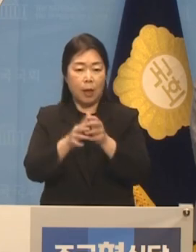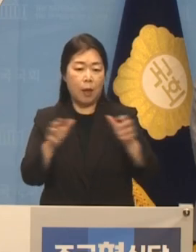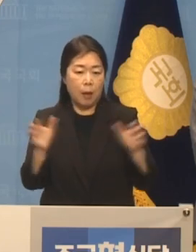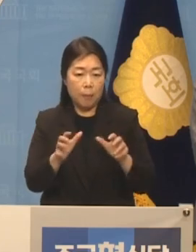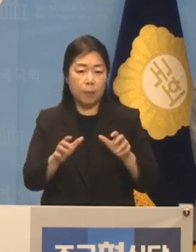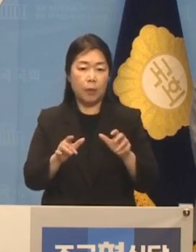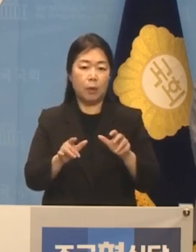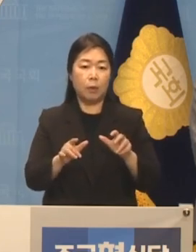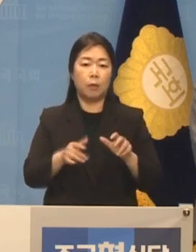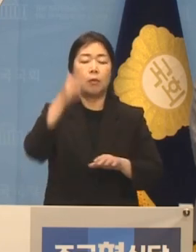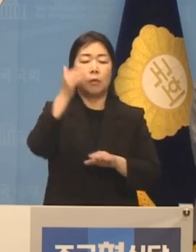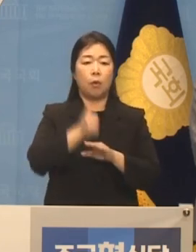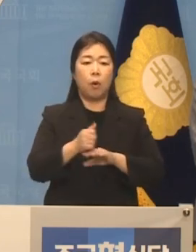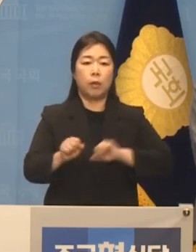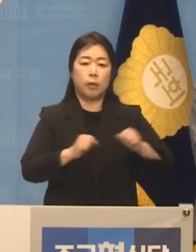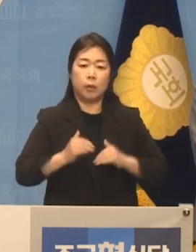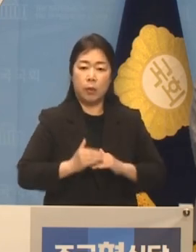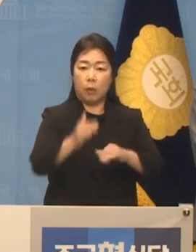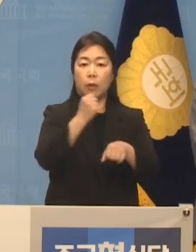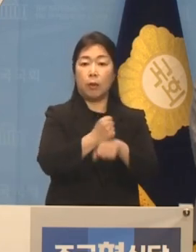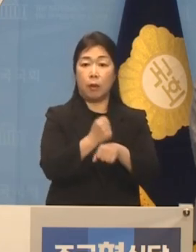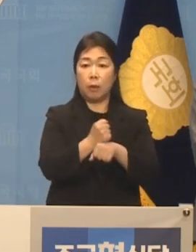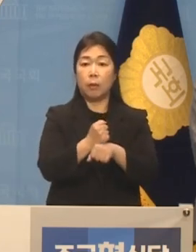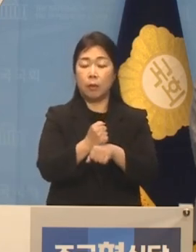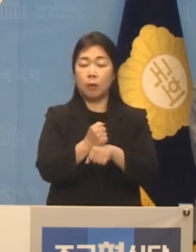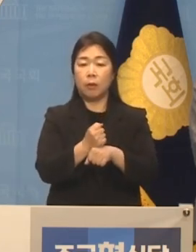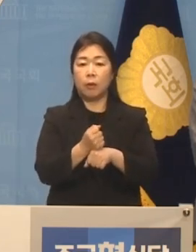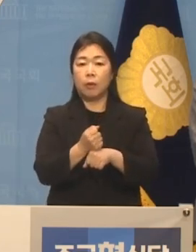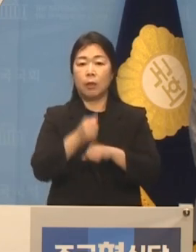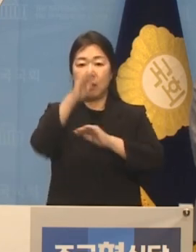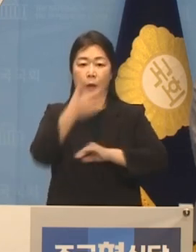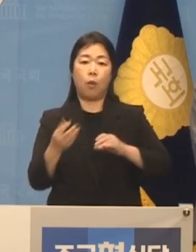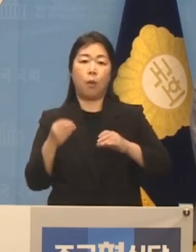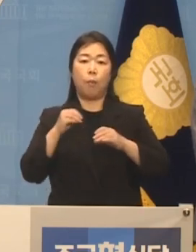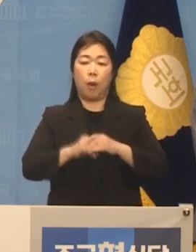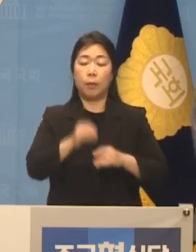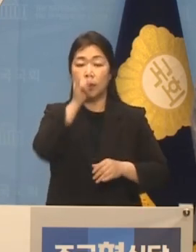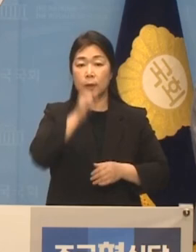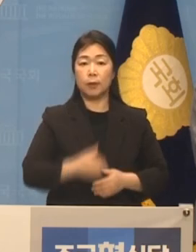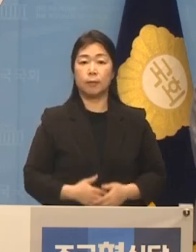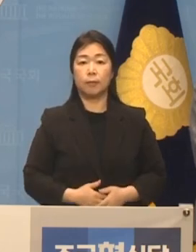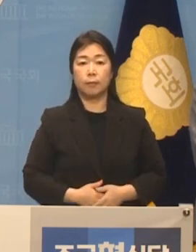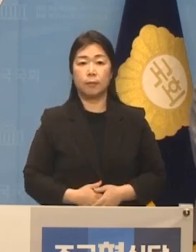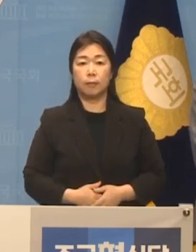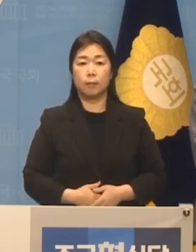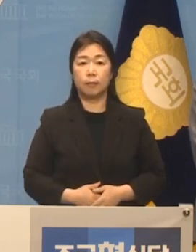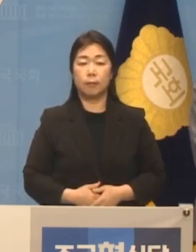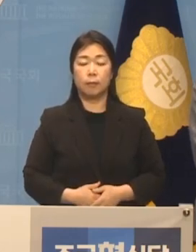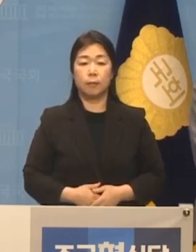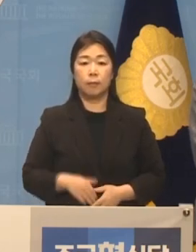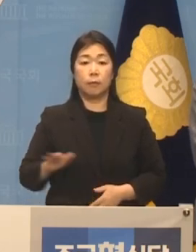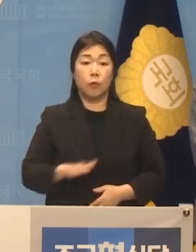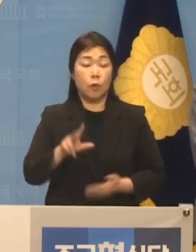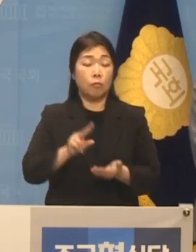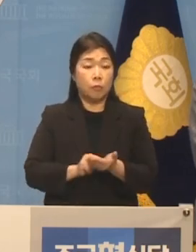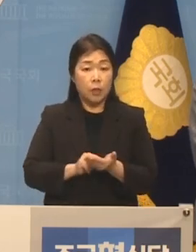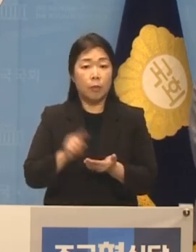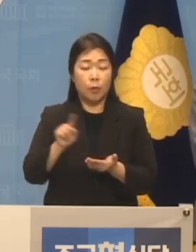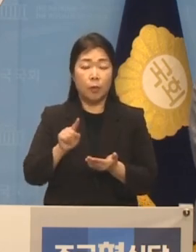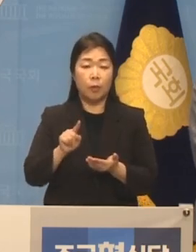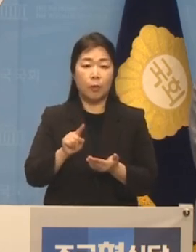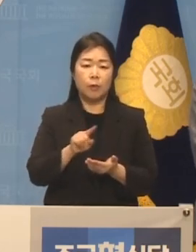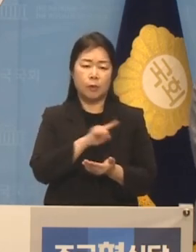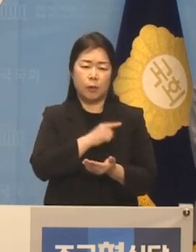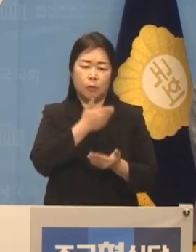실천력이 있게 그런 내용을 담아냈습니다. 우리의 민생이 힘든 근본적인 까닭은 가장 중요한